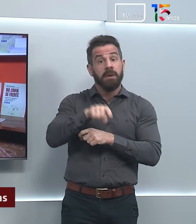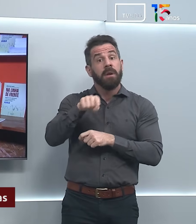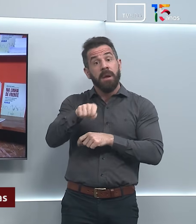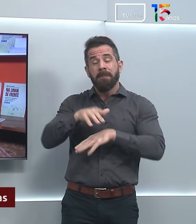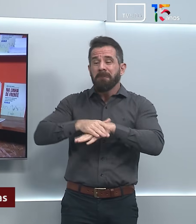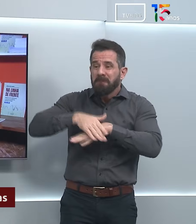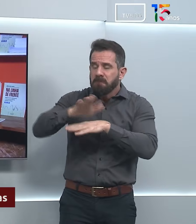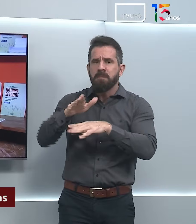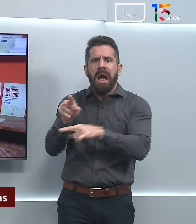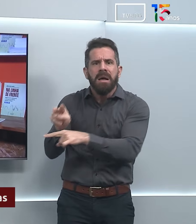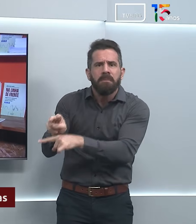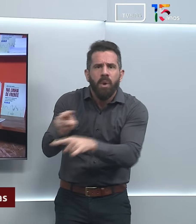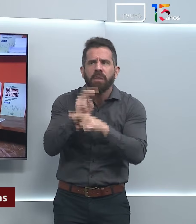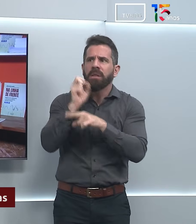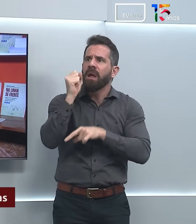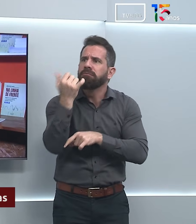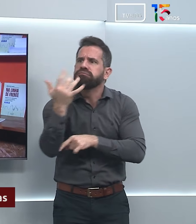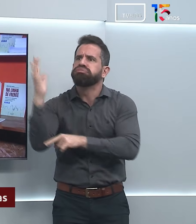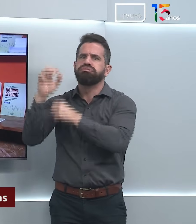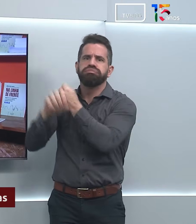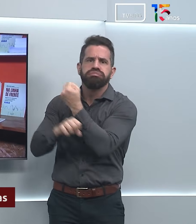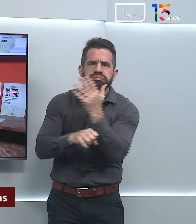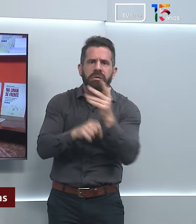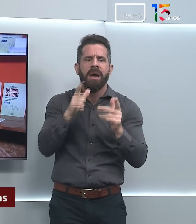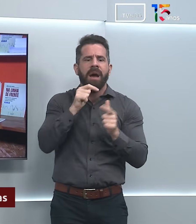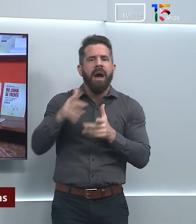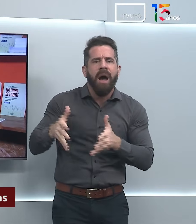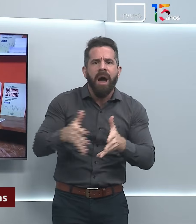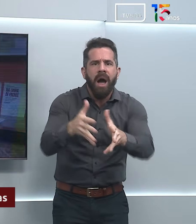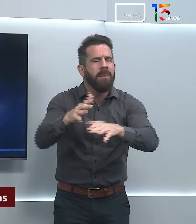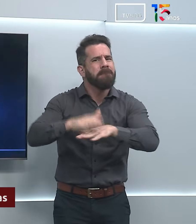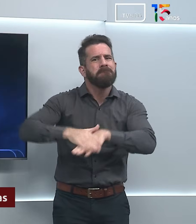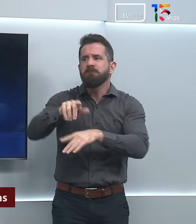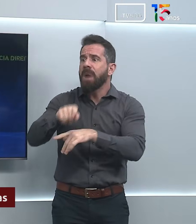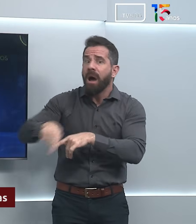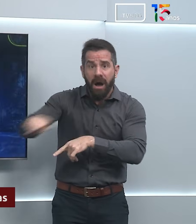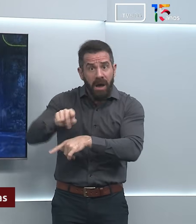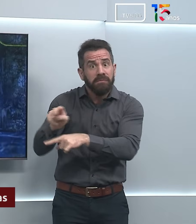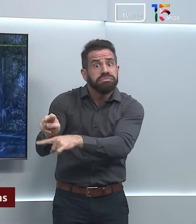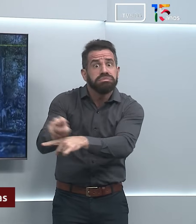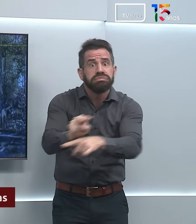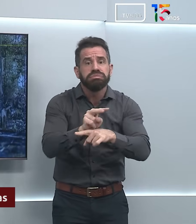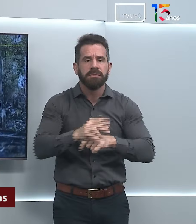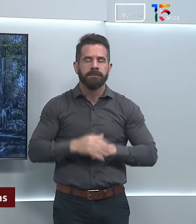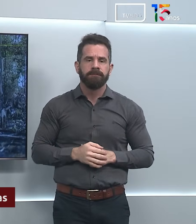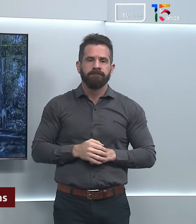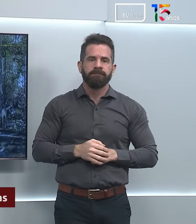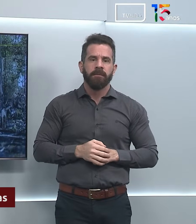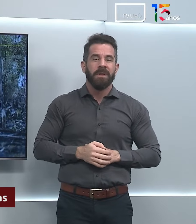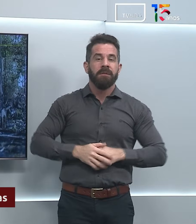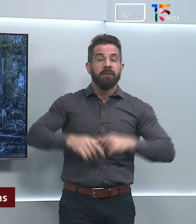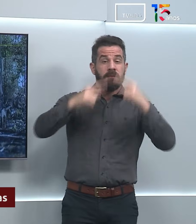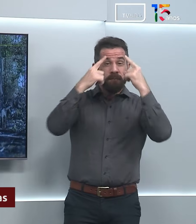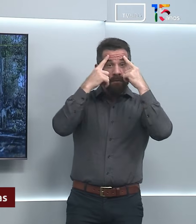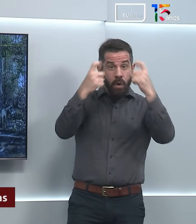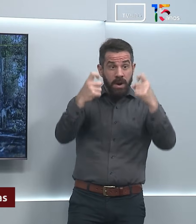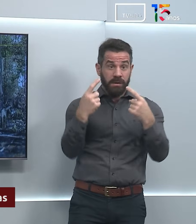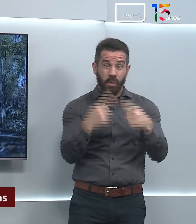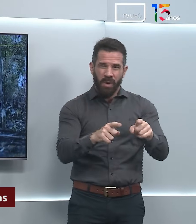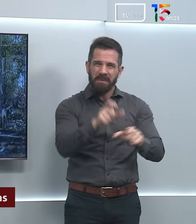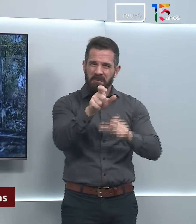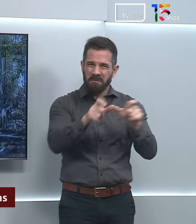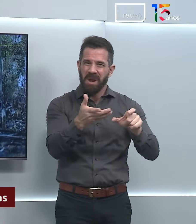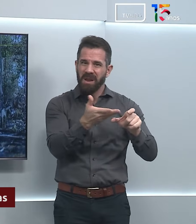a água, os territórios que estão sendo atacados. Os casos de violência contra defensores dos direitos